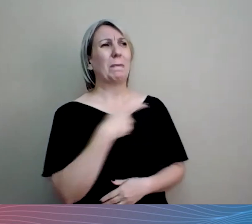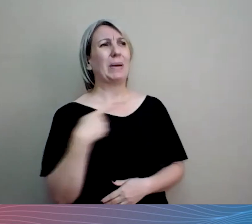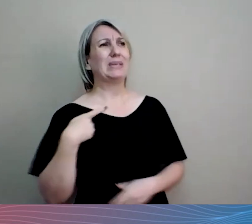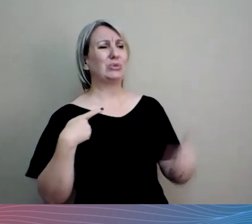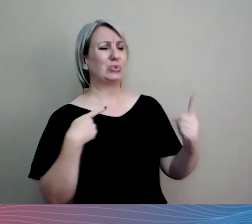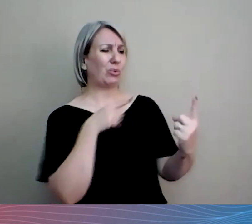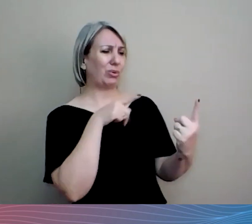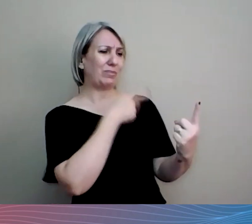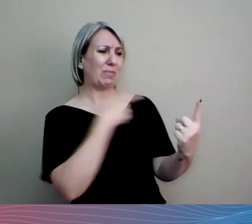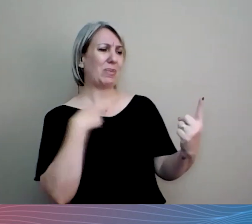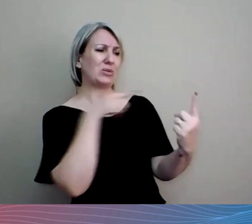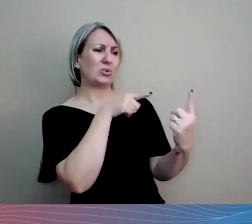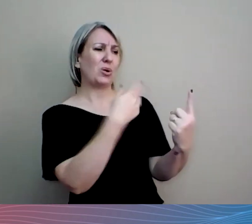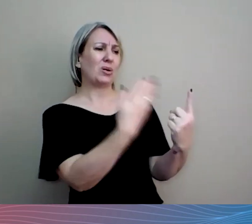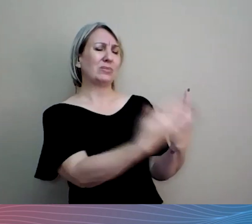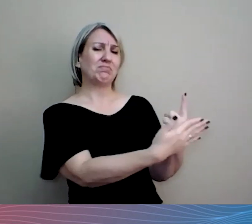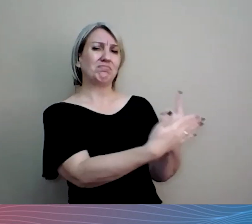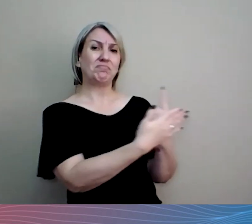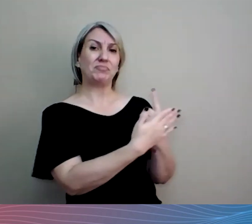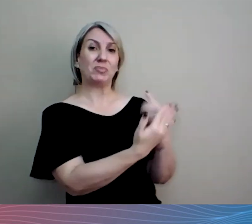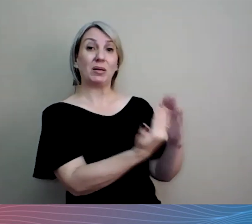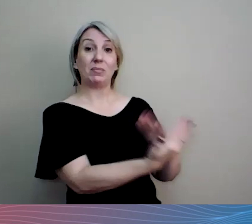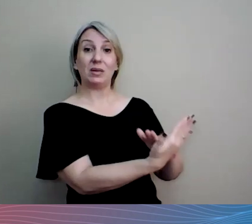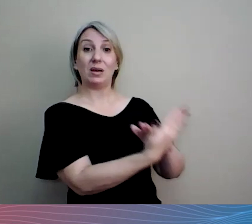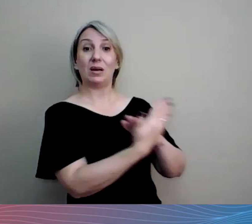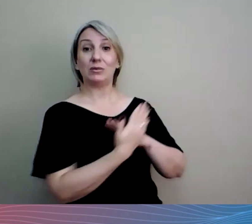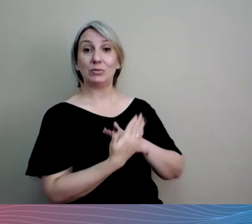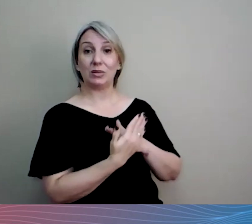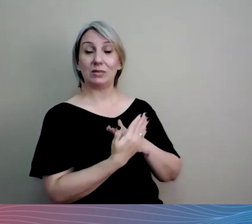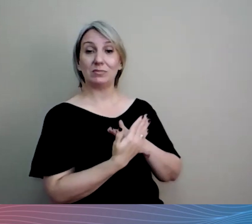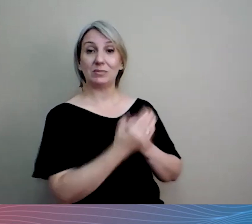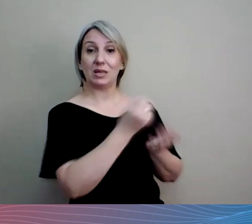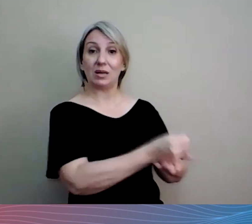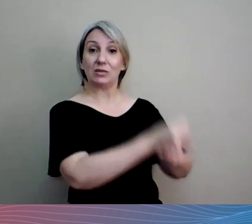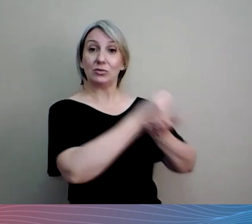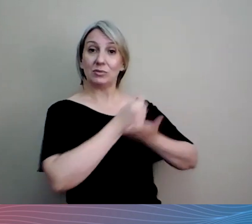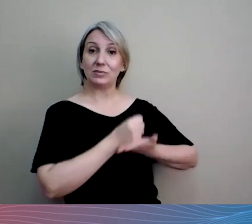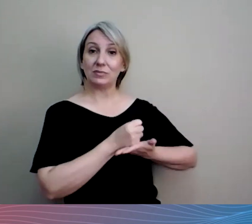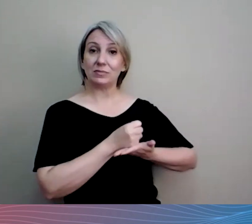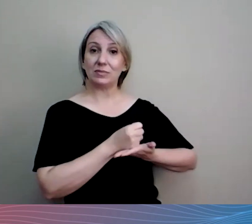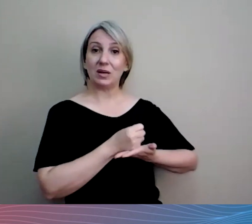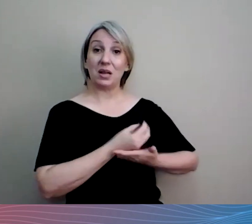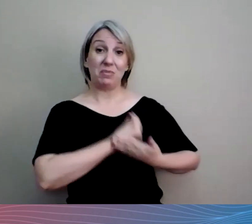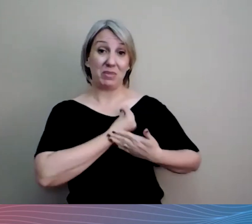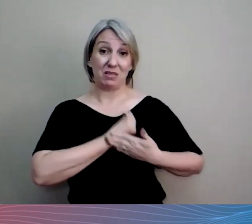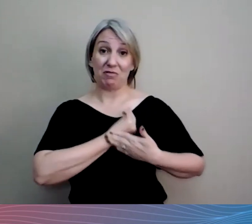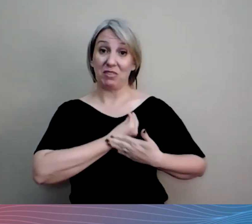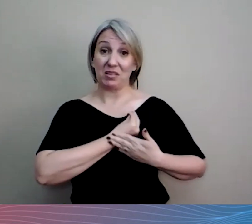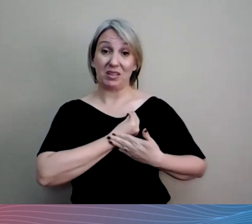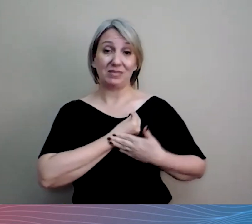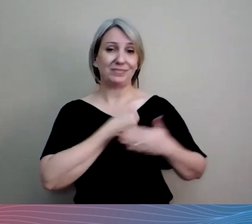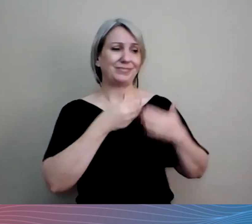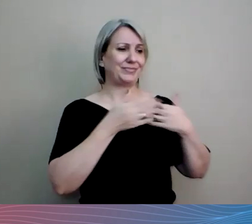ajuda, não é isso? E ele faz tudo para mim, para que eu vou continuar a minha vidinha. Não sei se os irmãos me